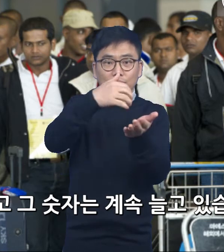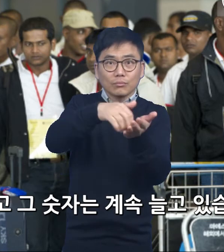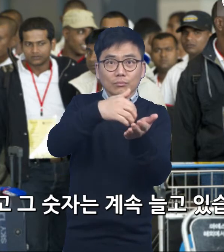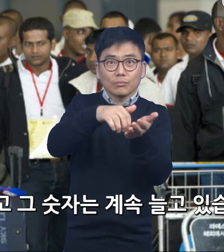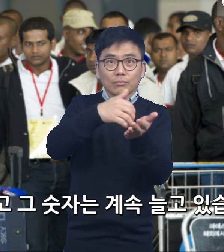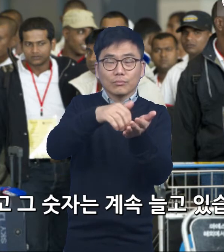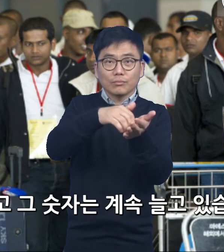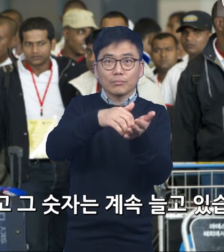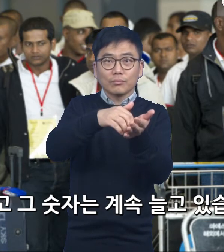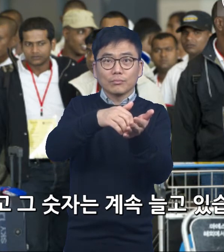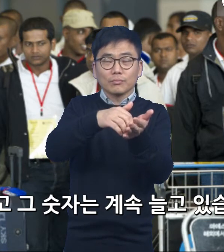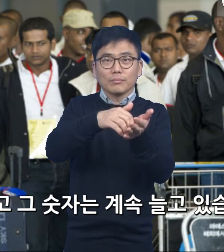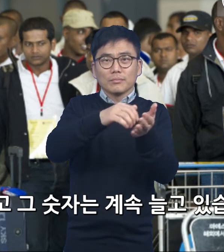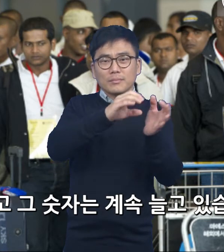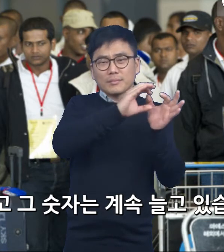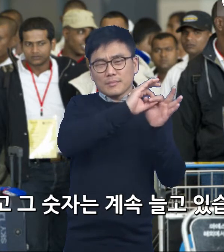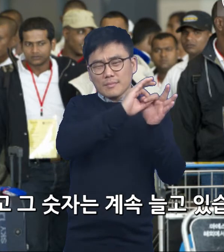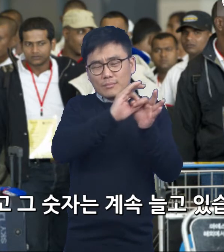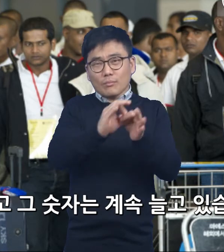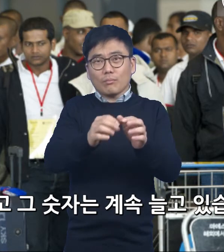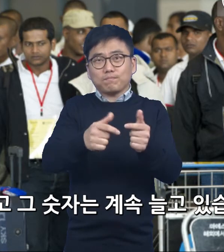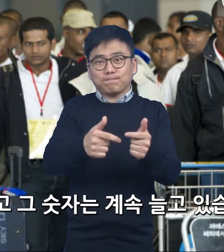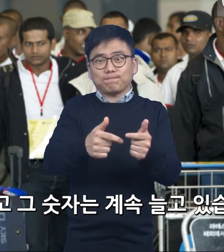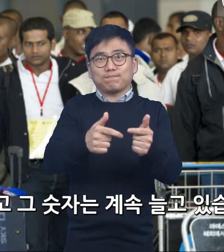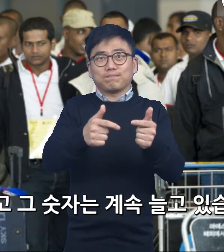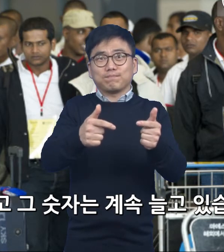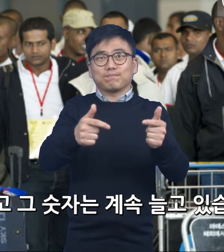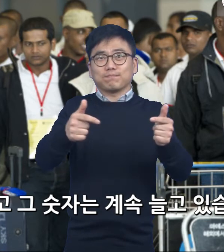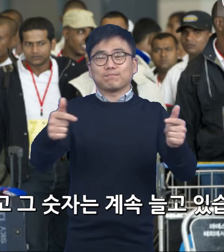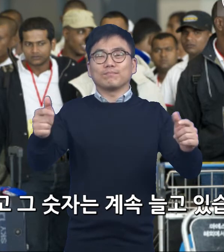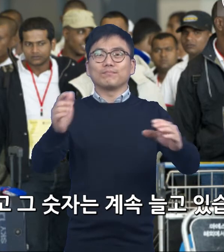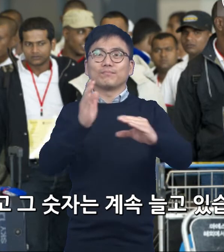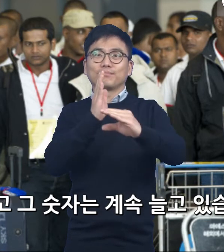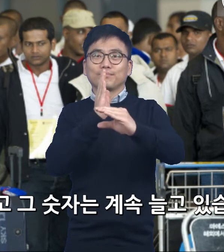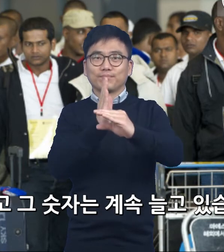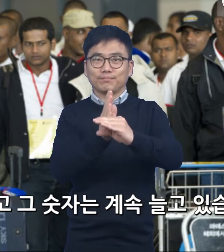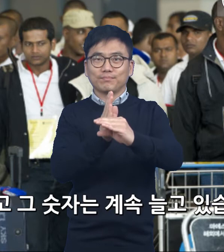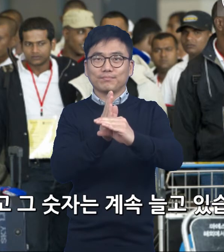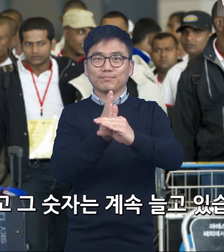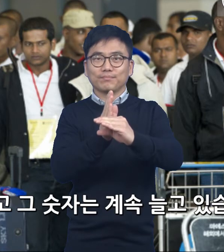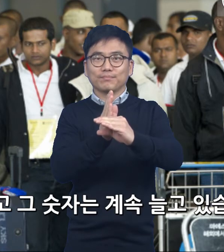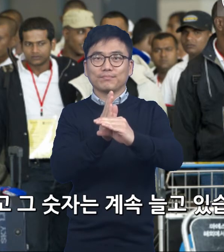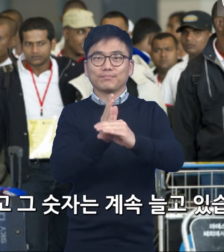그리고 그 숫자는 계속 늘고 있습니다.